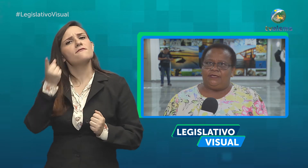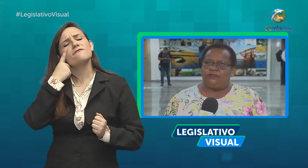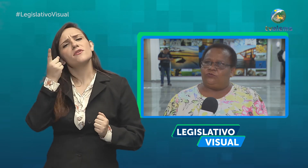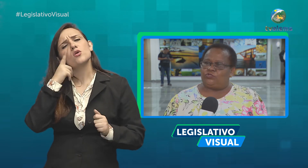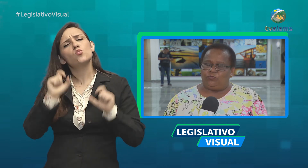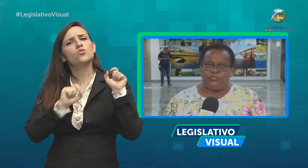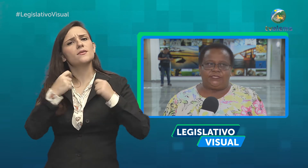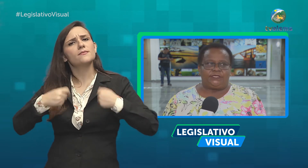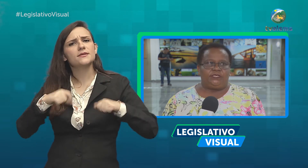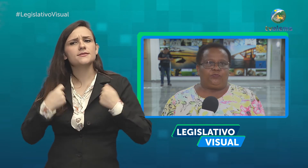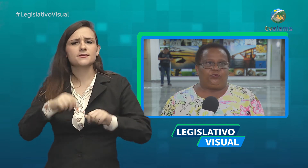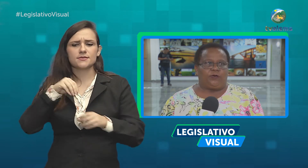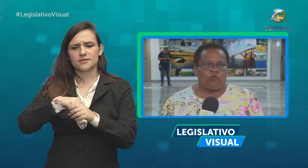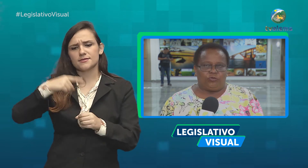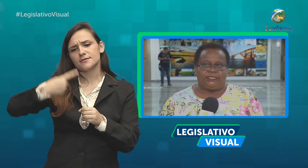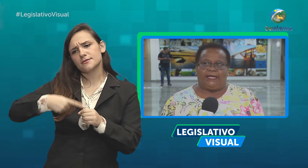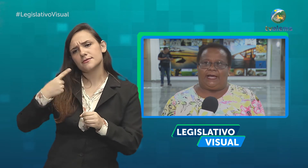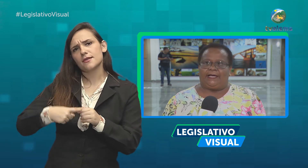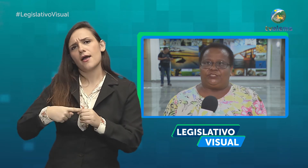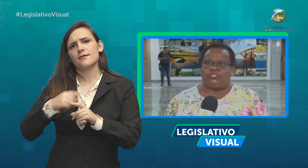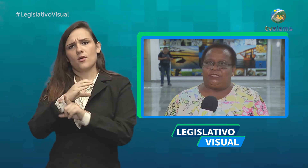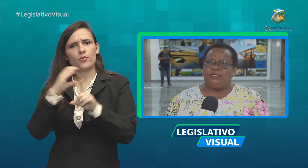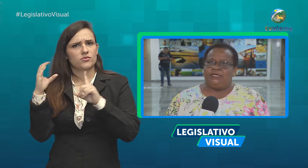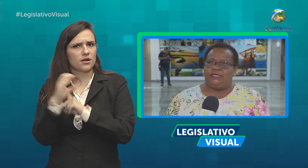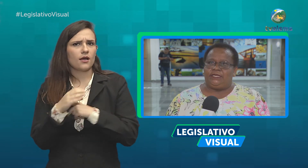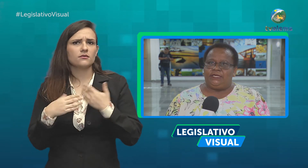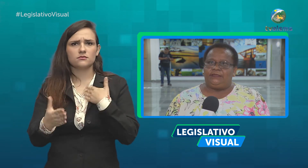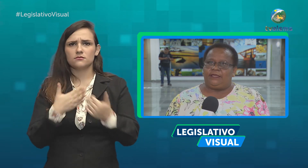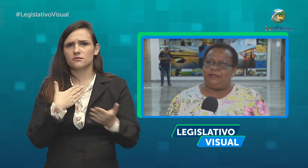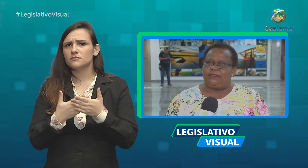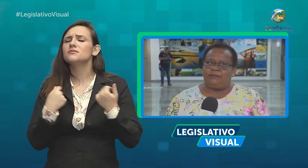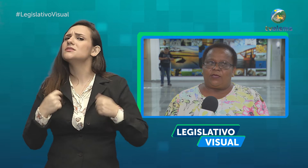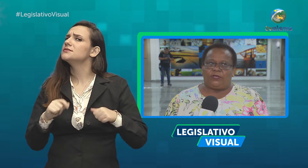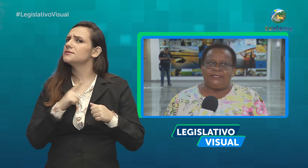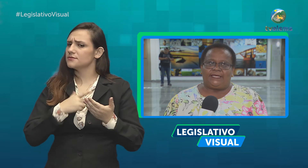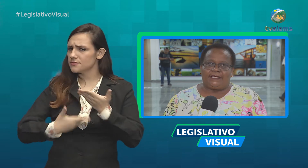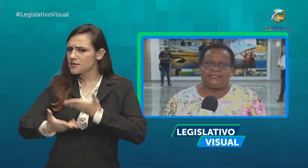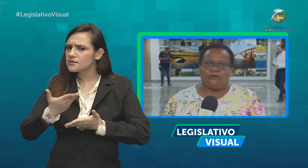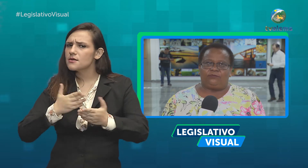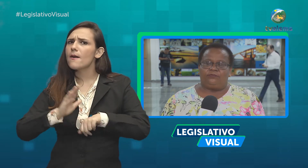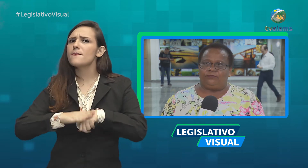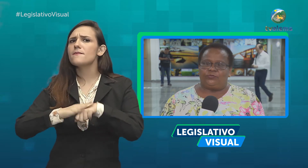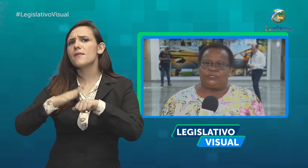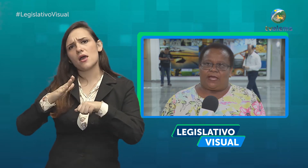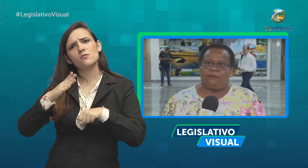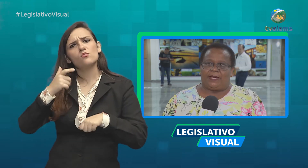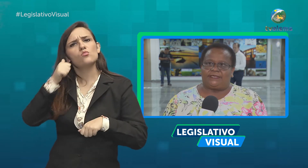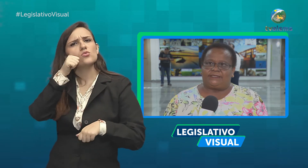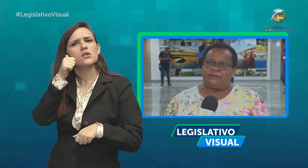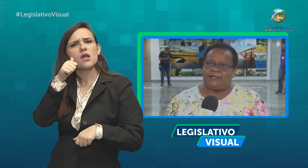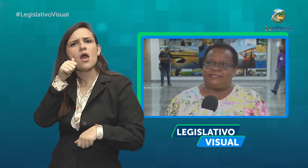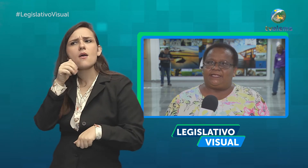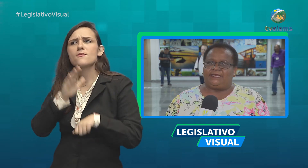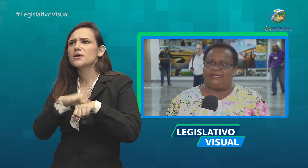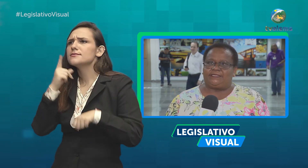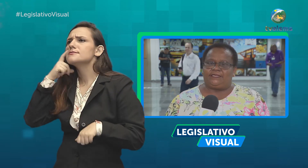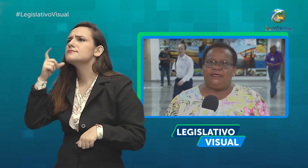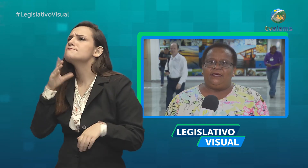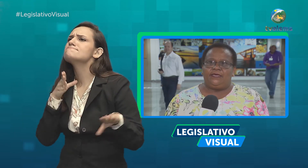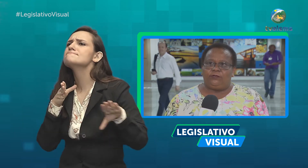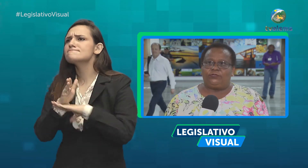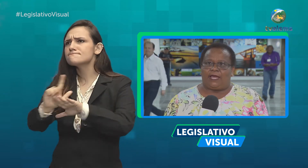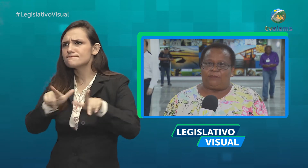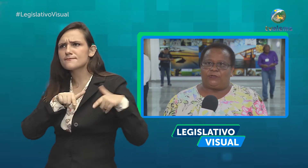necessidades do seu município, da comunidade, e tem que ter maior interação, buscar mais, ter mais